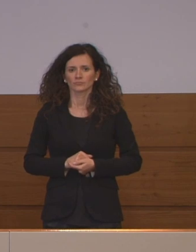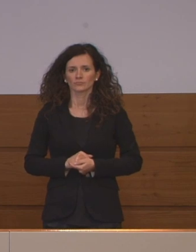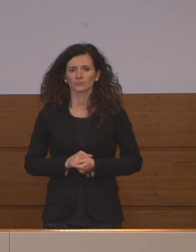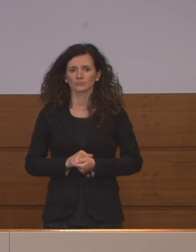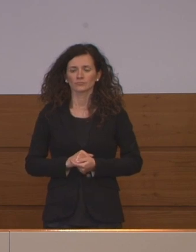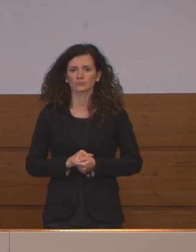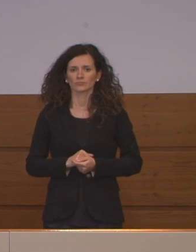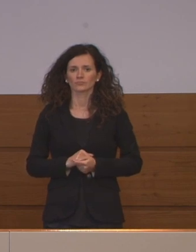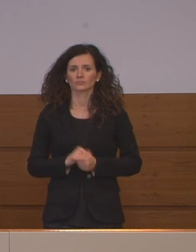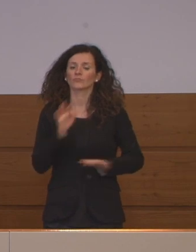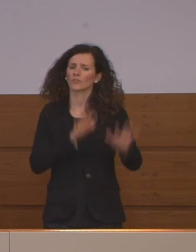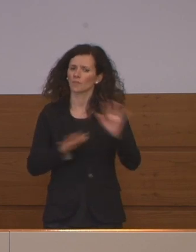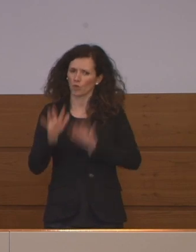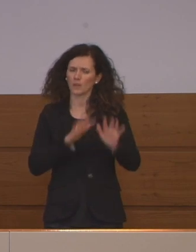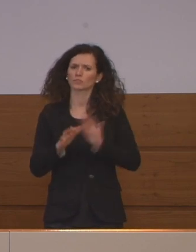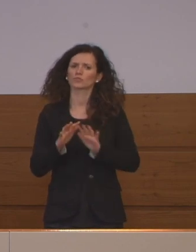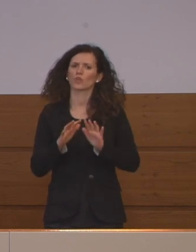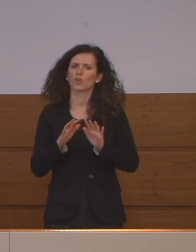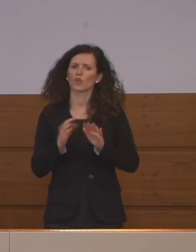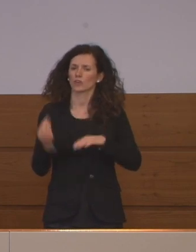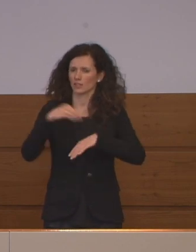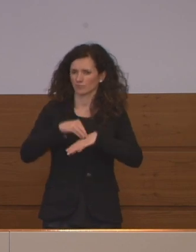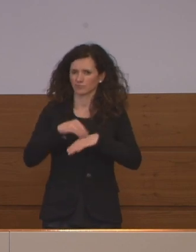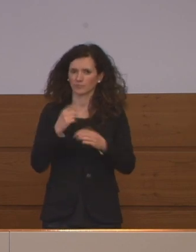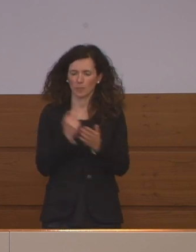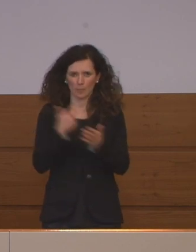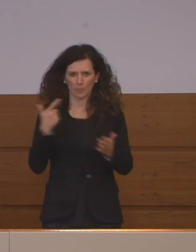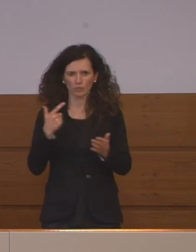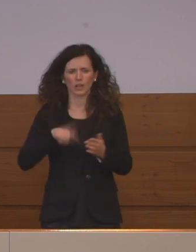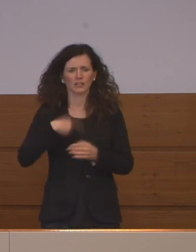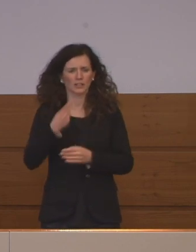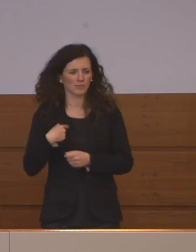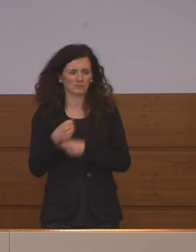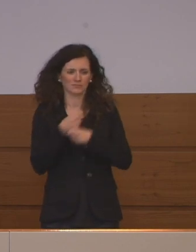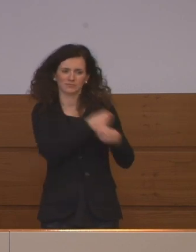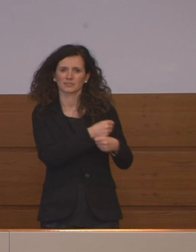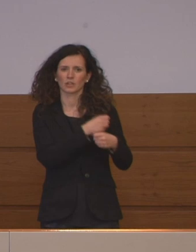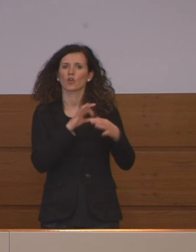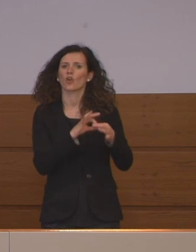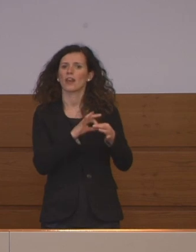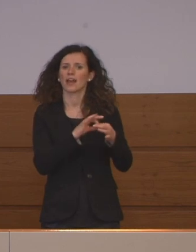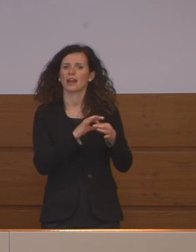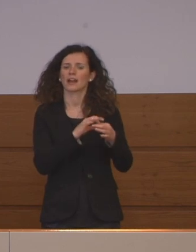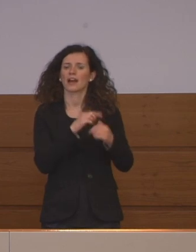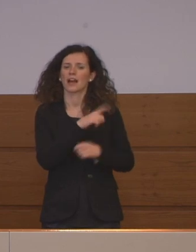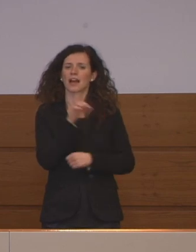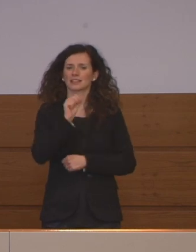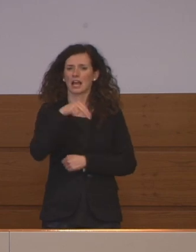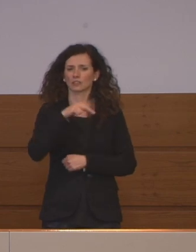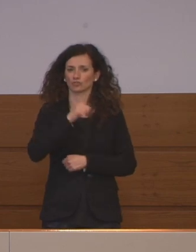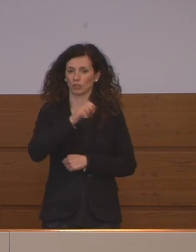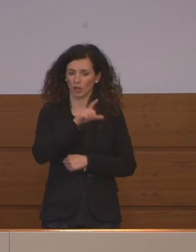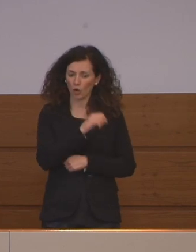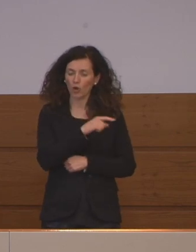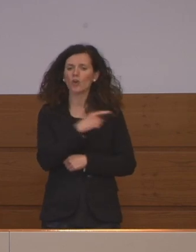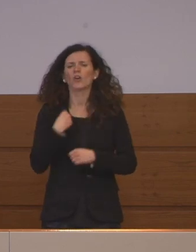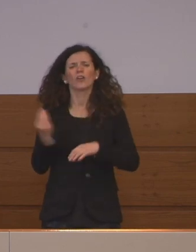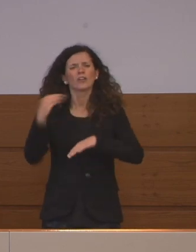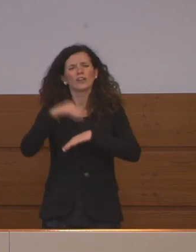passo la parola al collega luigi d'angelo sulle attività un dato relativo al